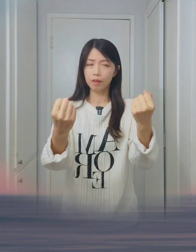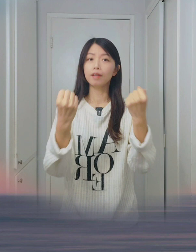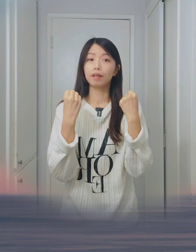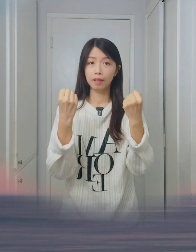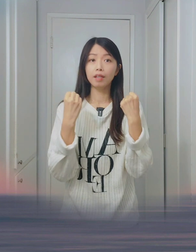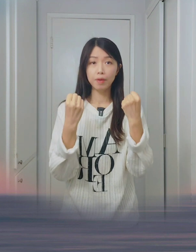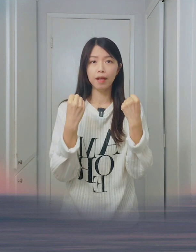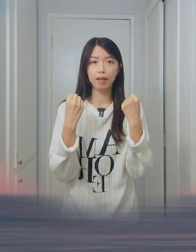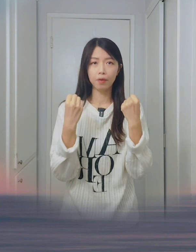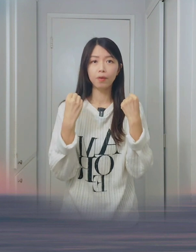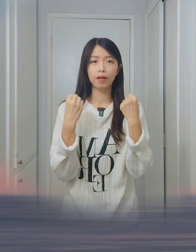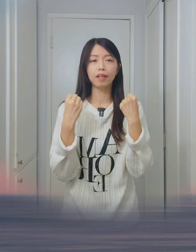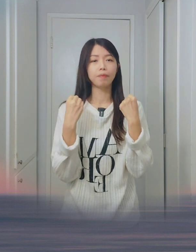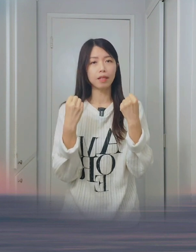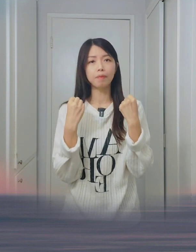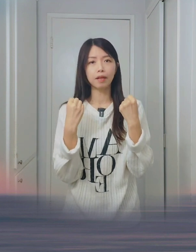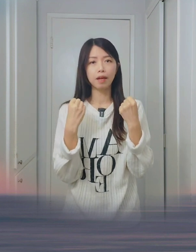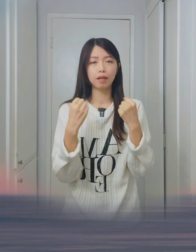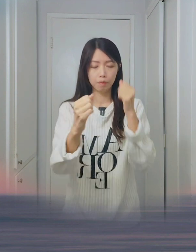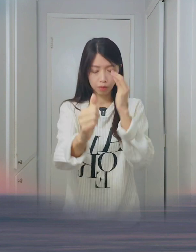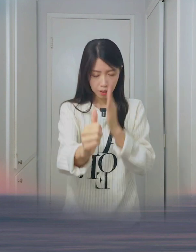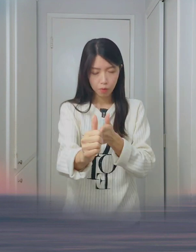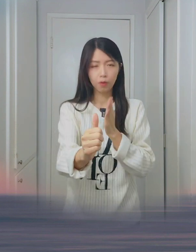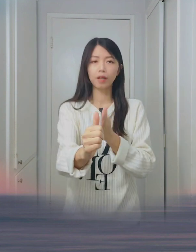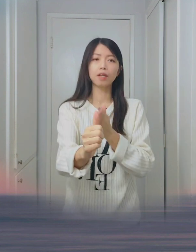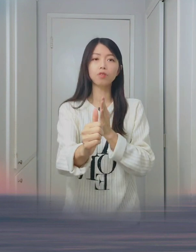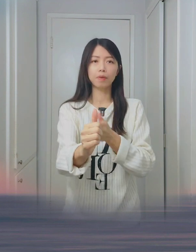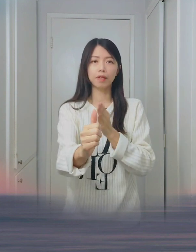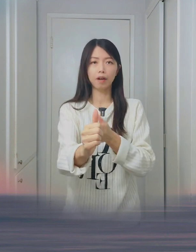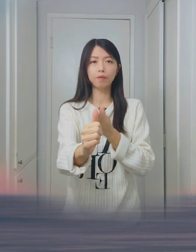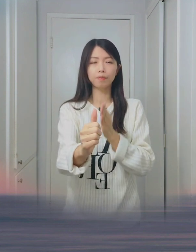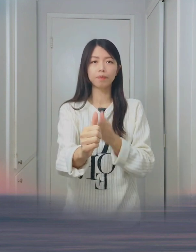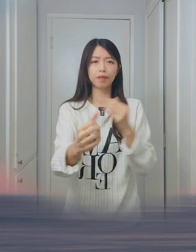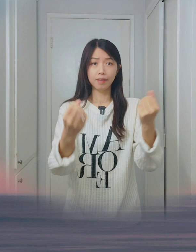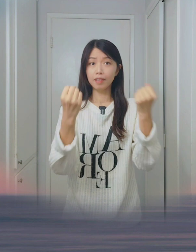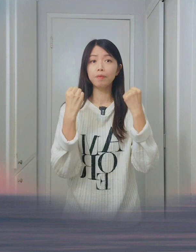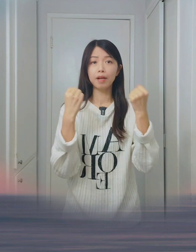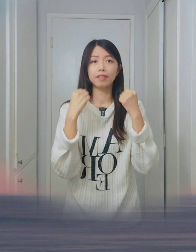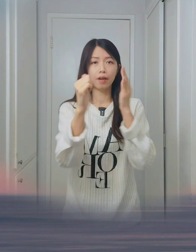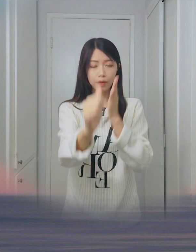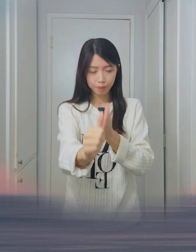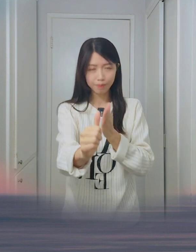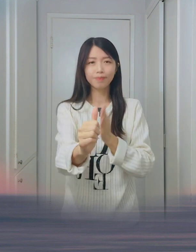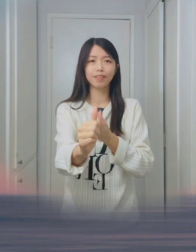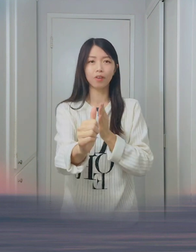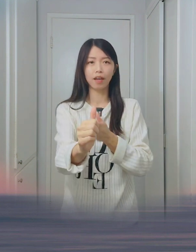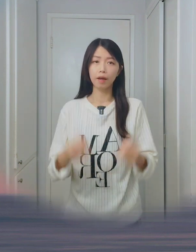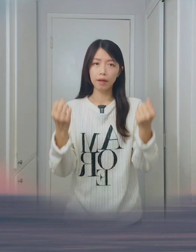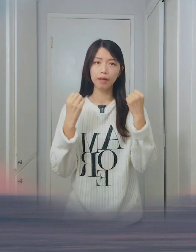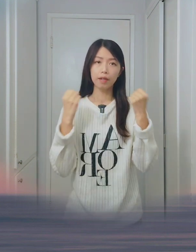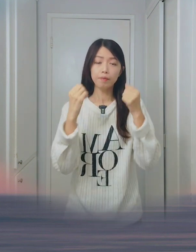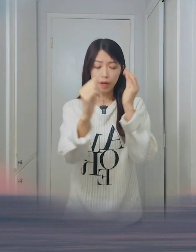똑같아요. 힘을 내세요. 하는데 이제 마지막에 부탁수어까지 해주시면 돼요. 힘을 내세요.